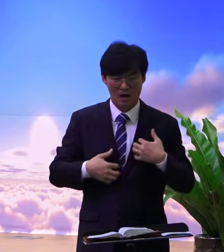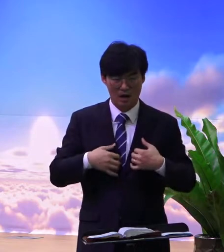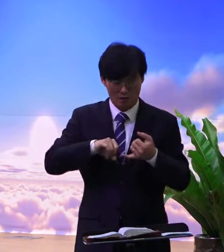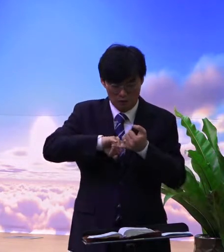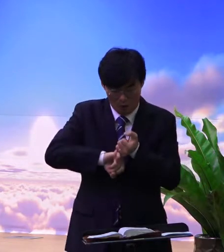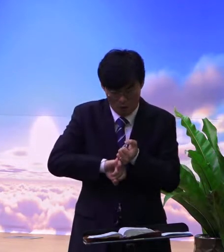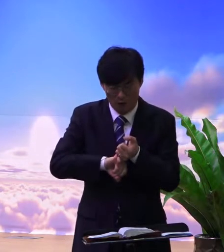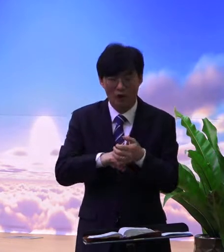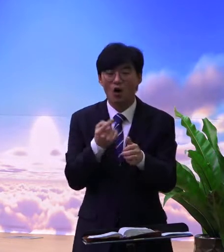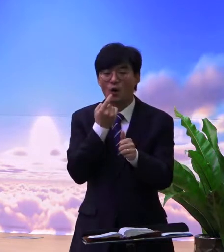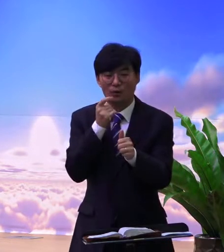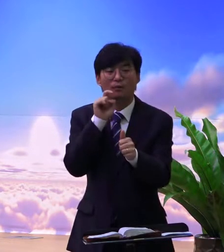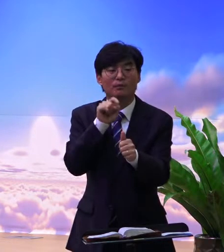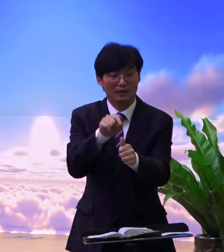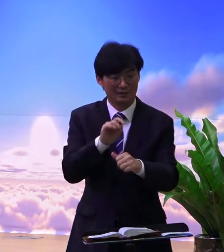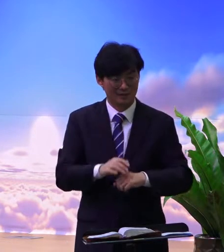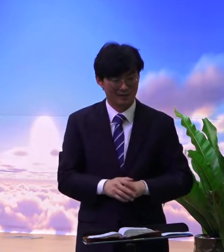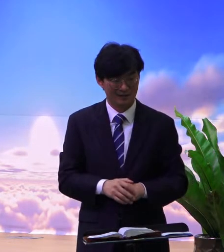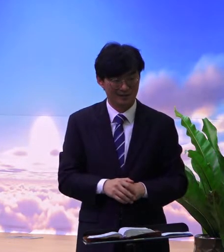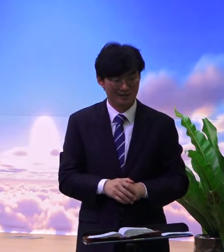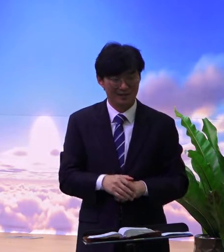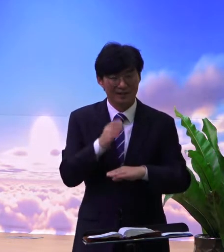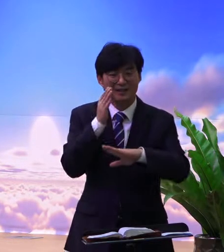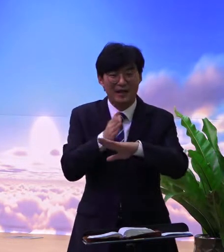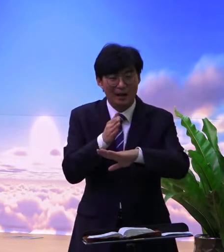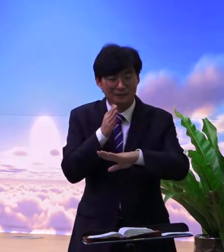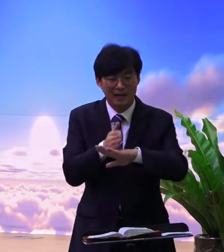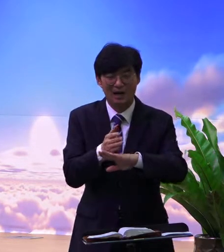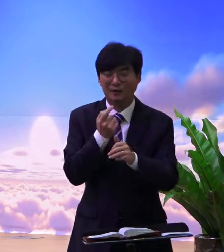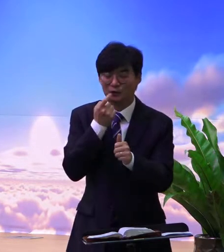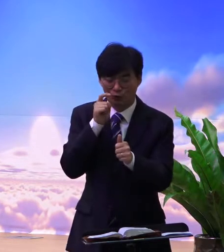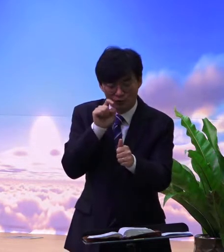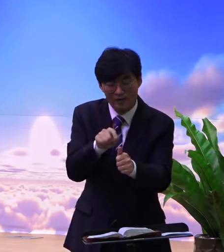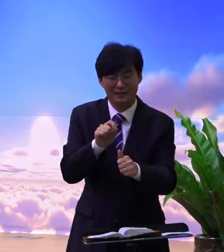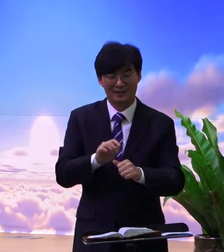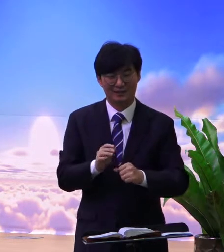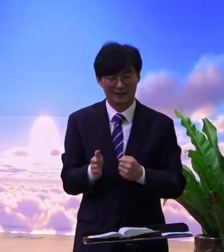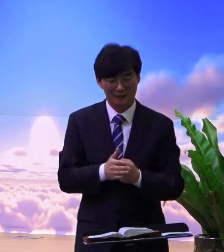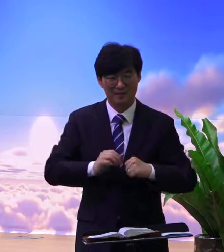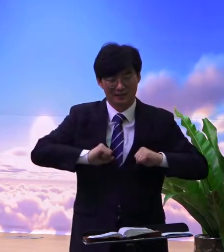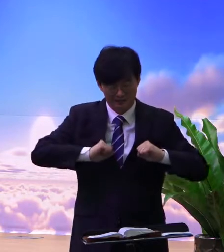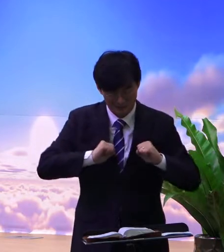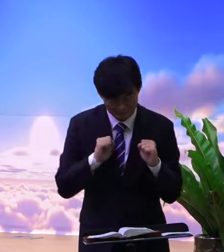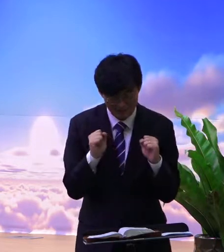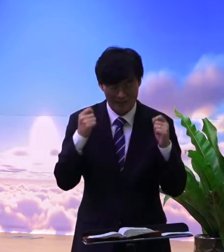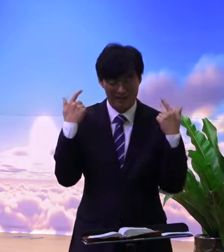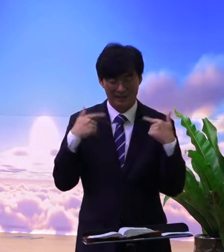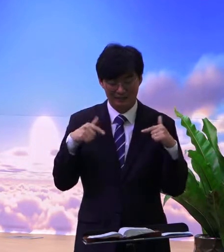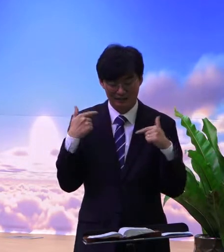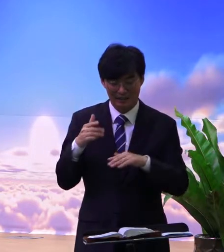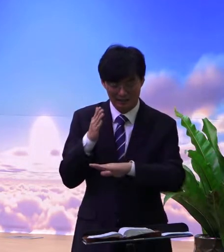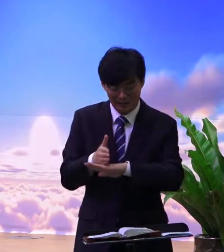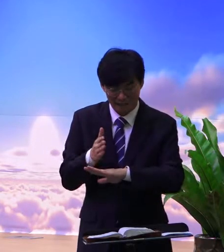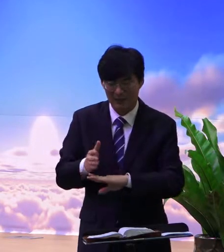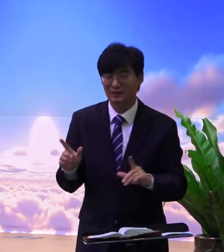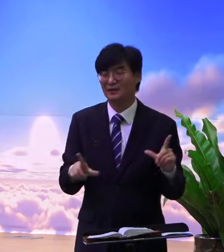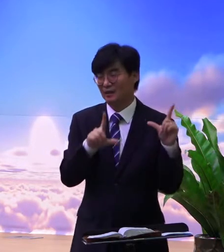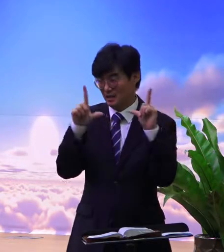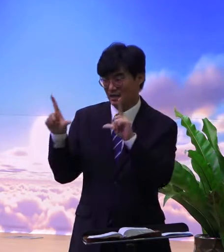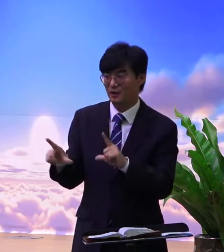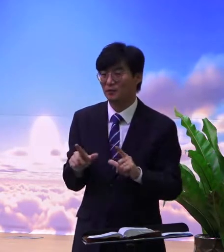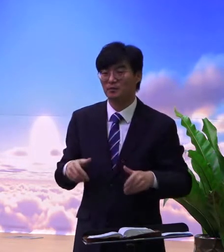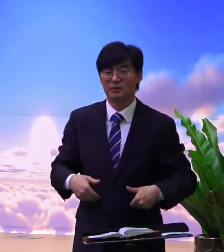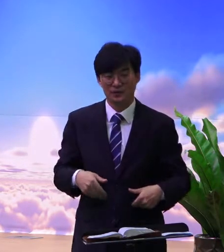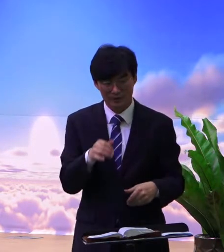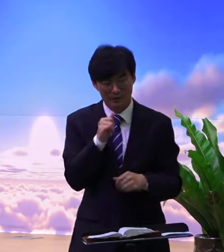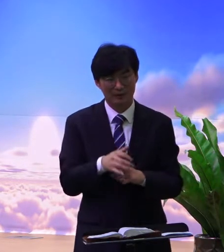명령으로 여러분에게 들리기를 원합니다. 그래서 그렇게 하나님 명령을 순종하며 감사하는 삶이, 그런 도전이 여러분